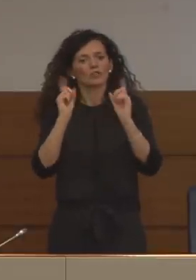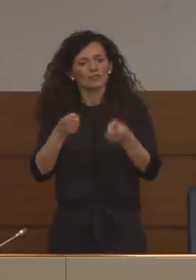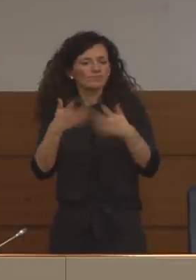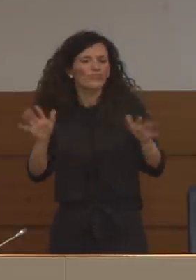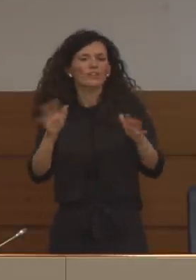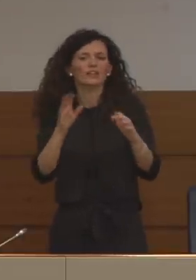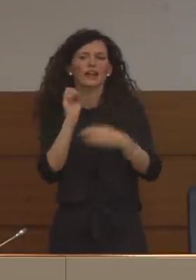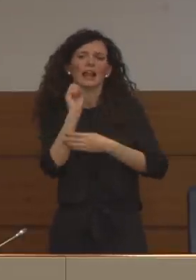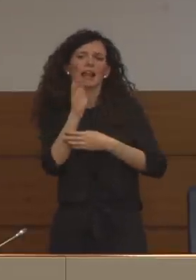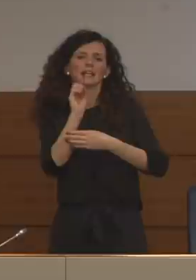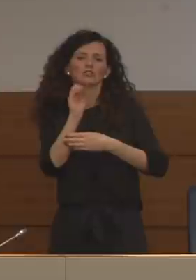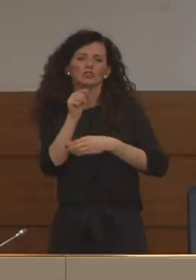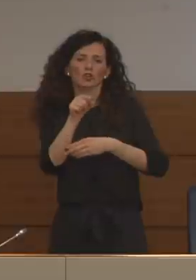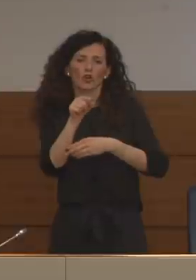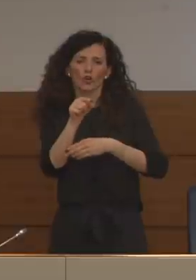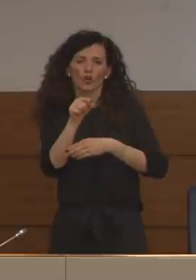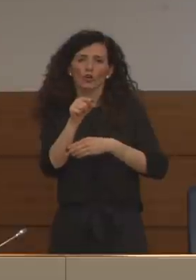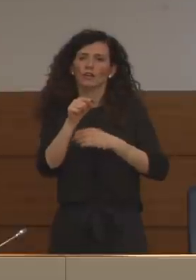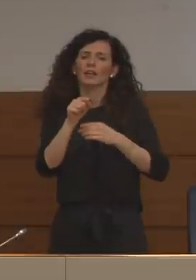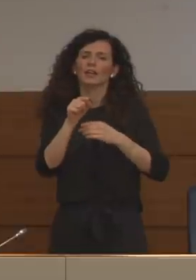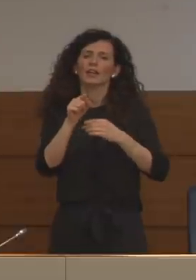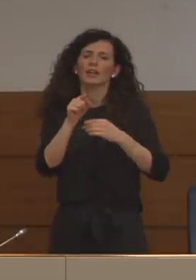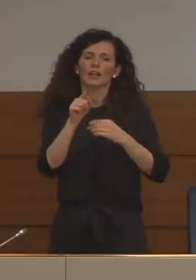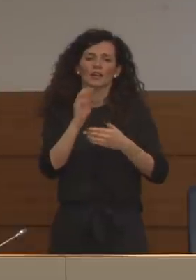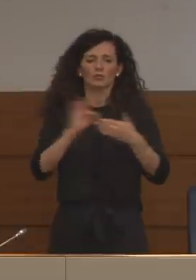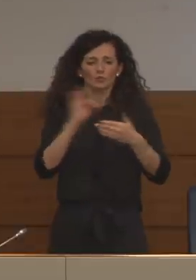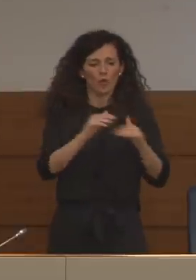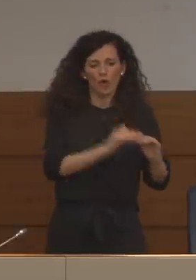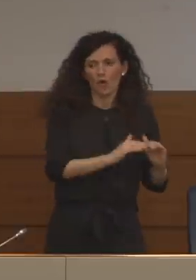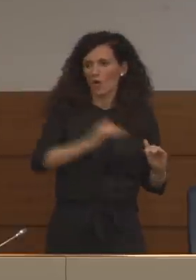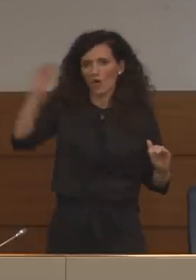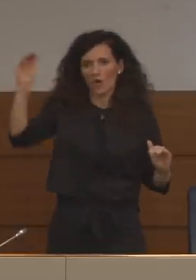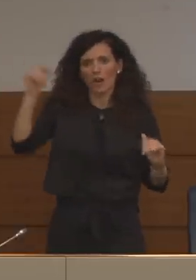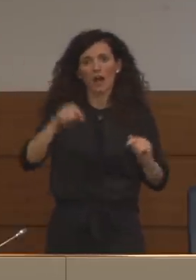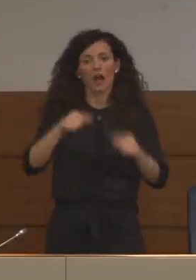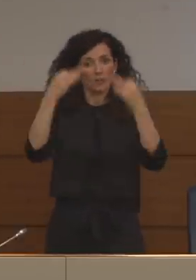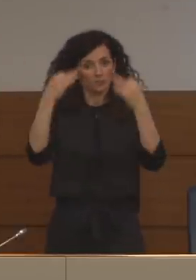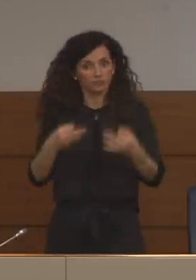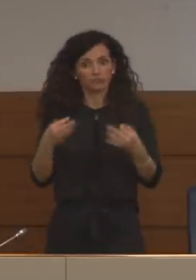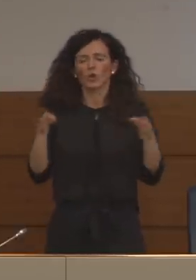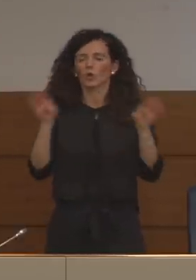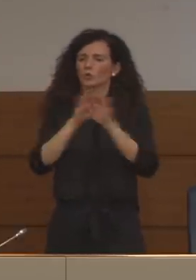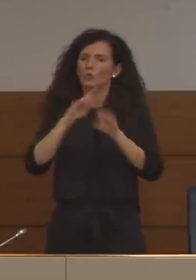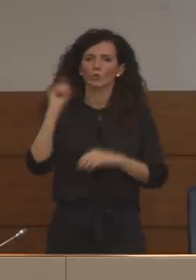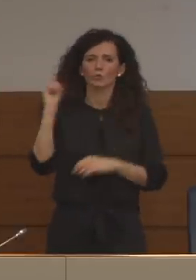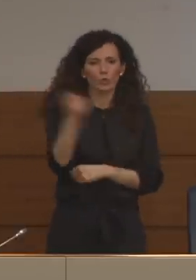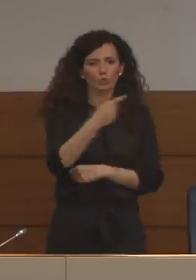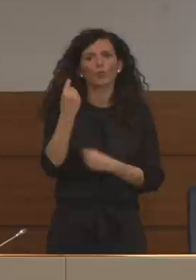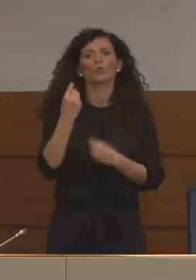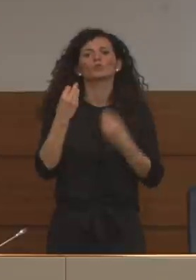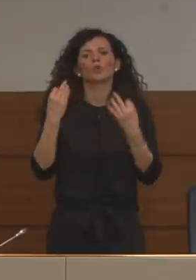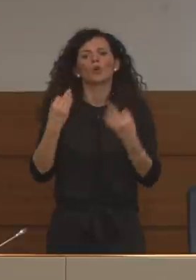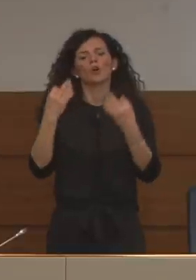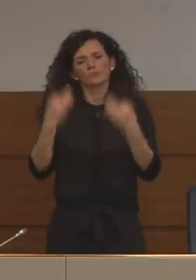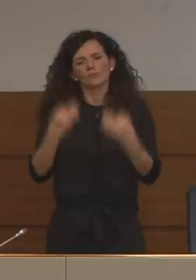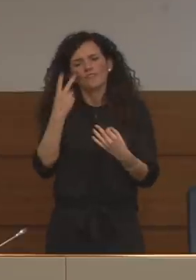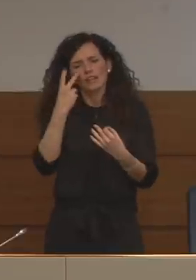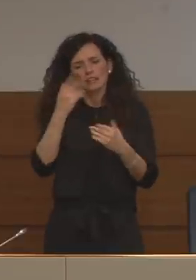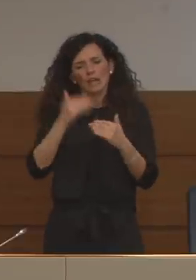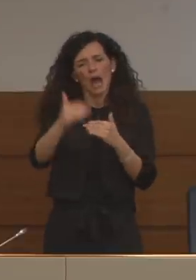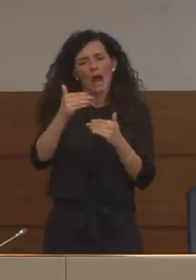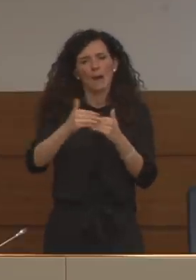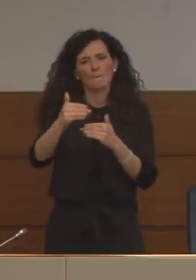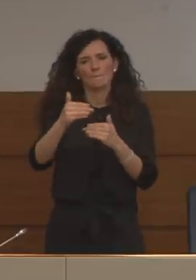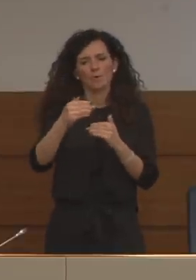nelle scuole di ogni ordine grado detto ancora più chiaramente ne riparliamo attorno alla fine